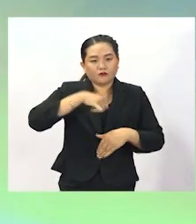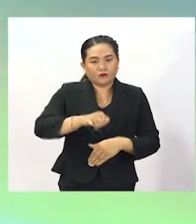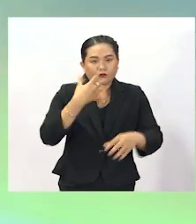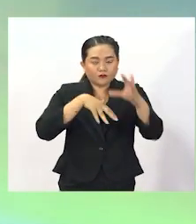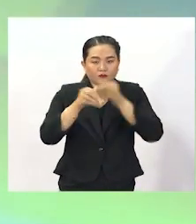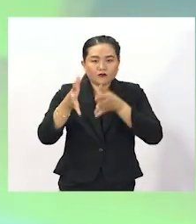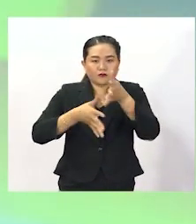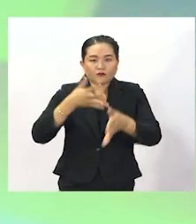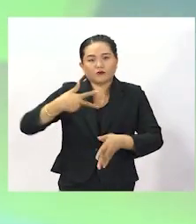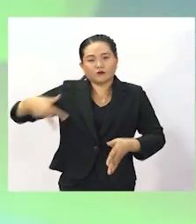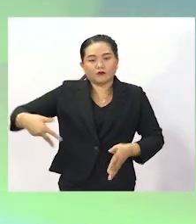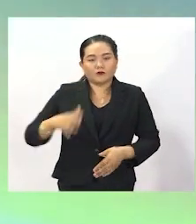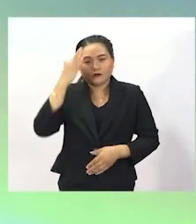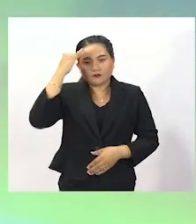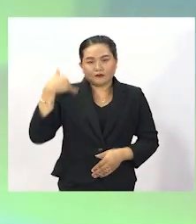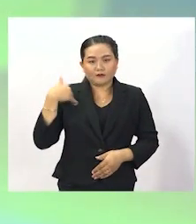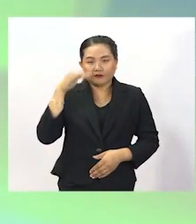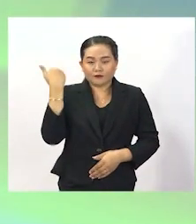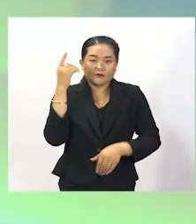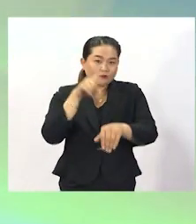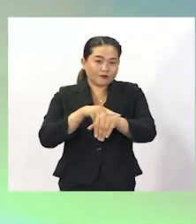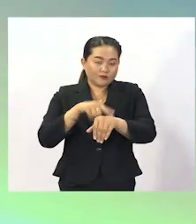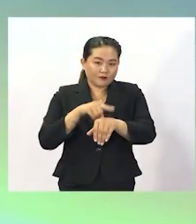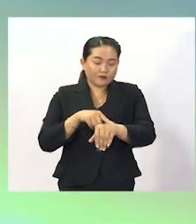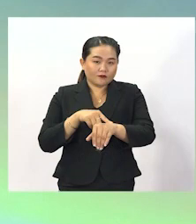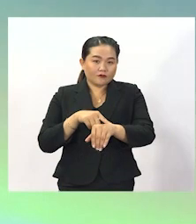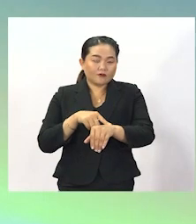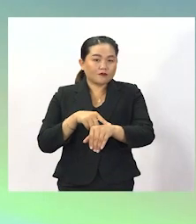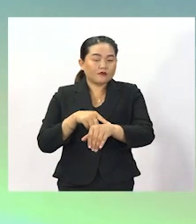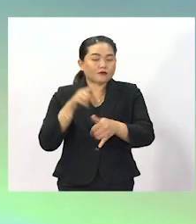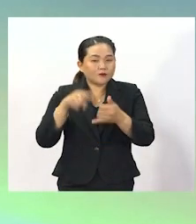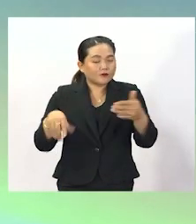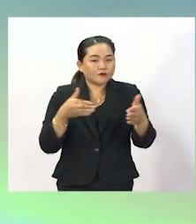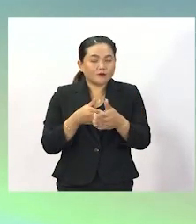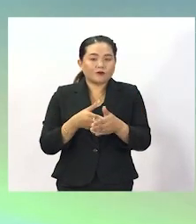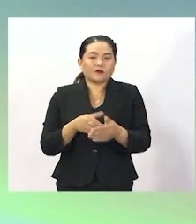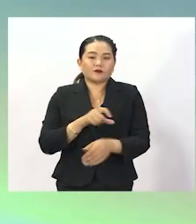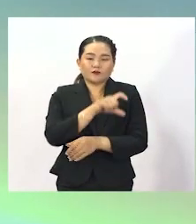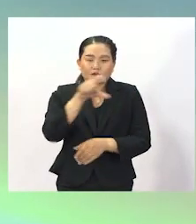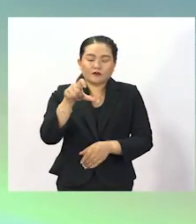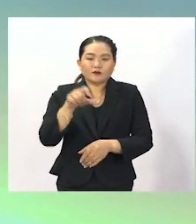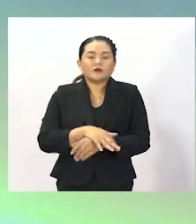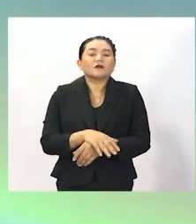សញ្ញាបាទប្រិមត្តទូទៅនិកជនដែលសារយើងអស់ពីលទៅហើយបេសកកម្មប្រចាំសប្តាហ៍ក៏បានដល់ទីបញ្ចប់